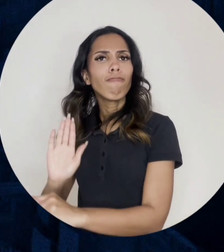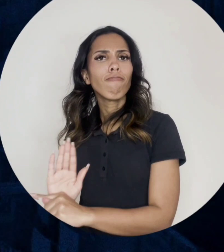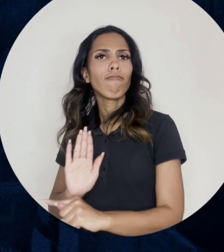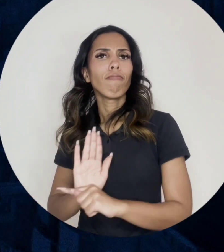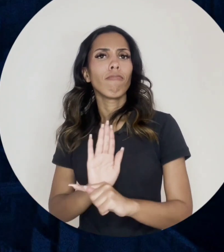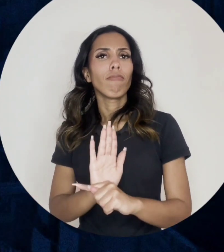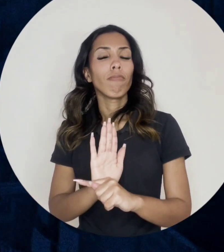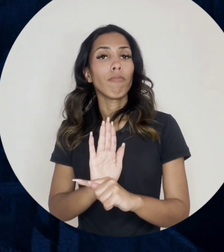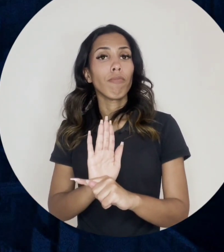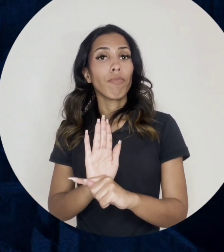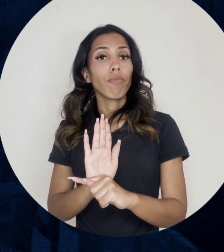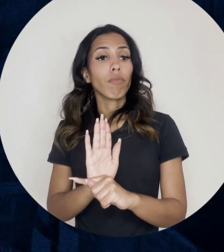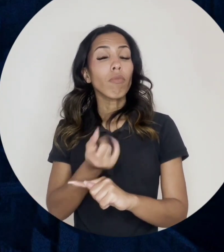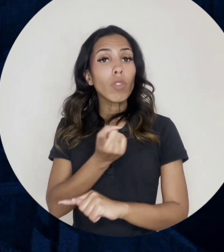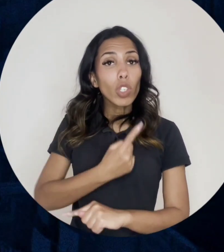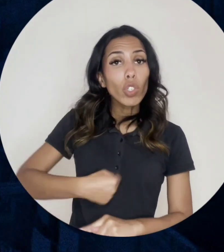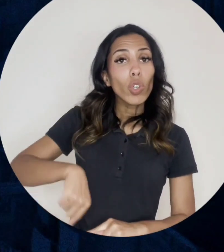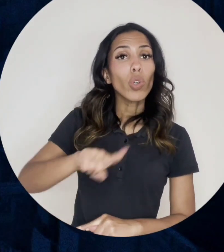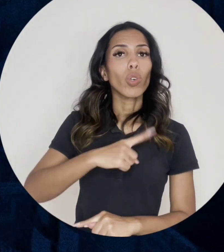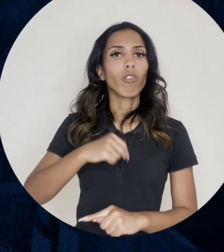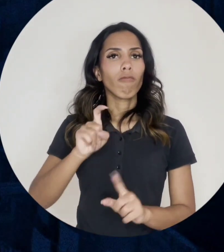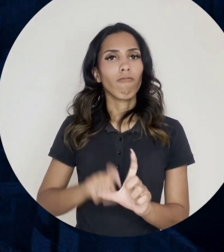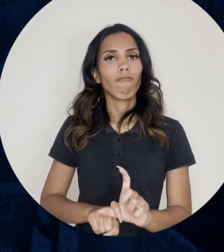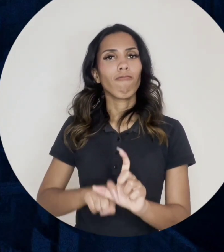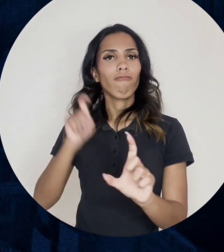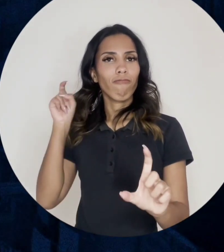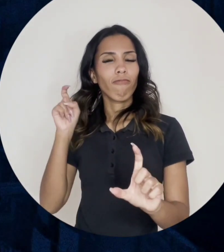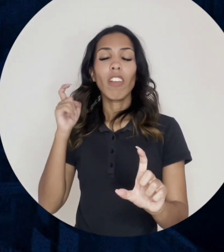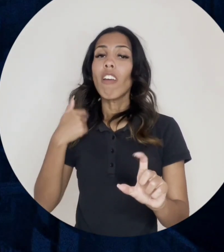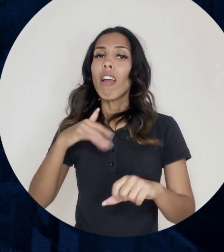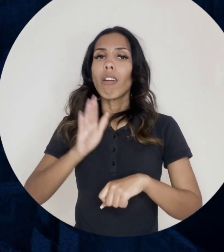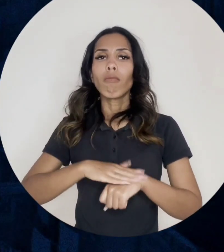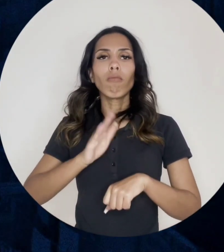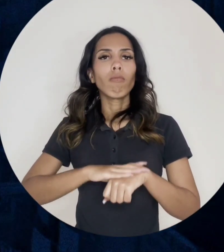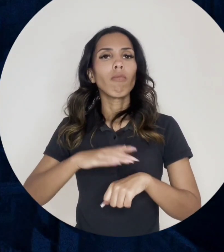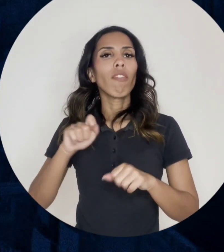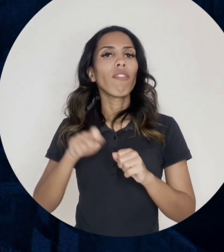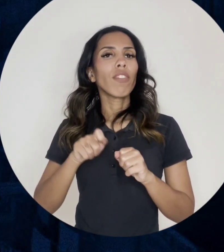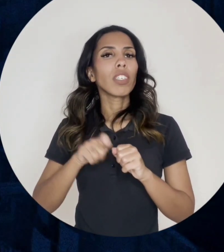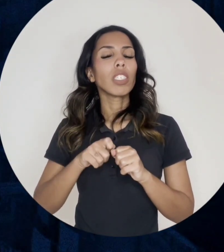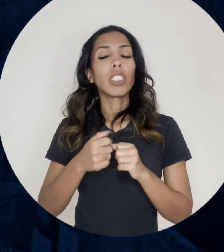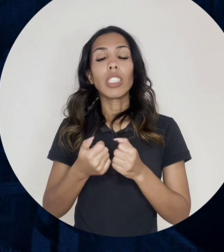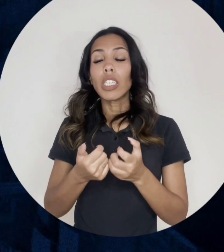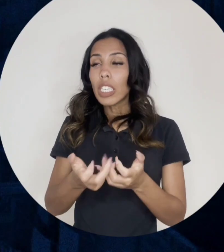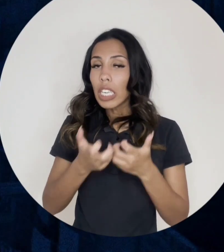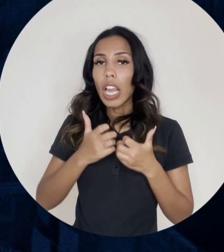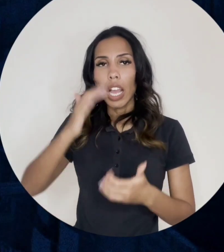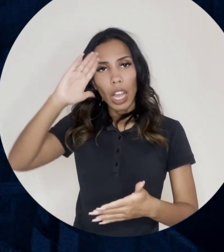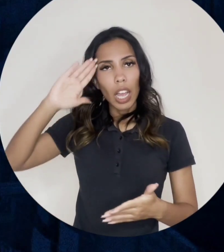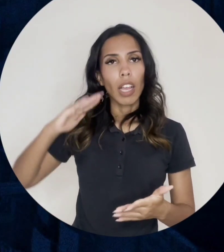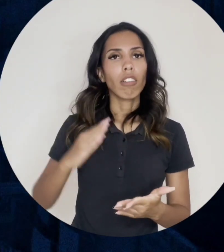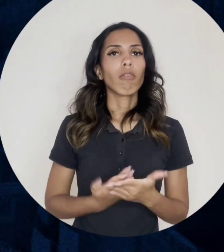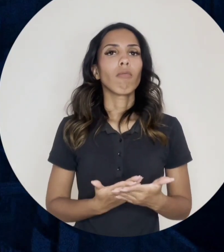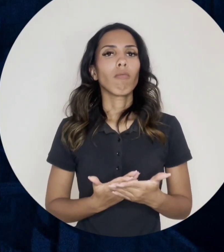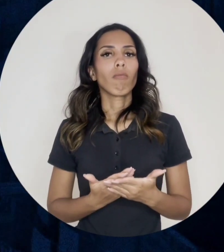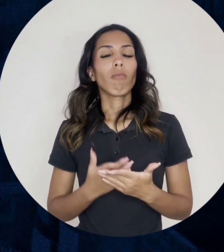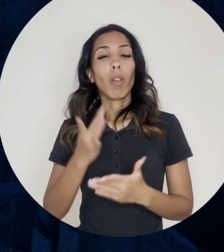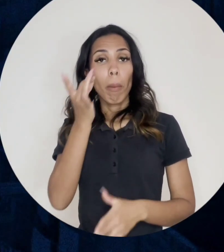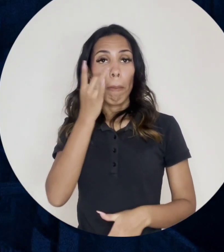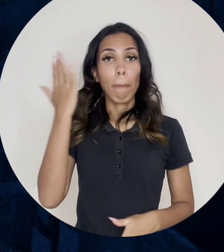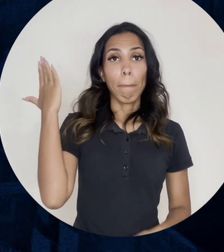e a gente tinha autonomia de fazer o que a gente acreditava e mais